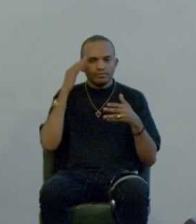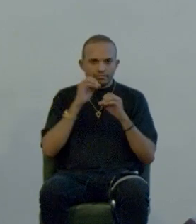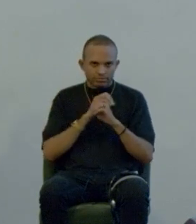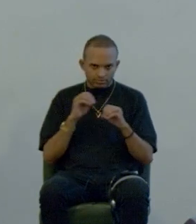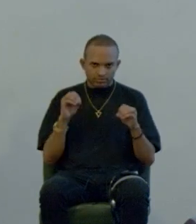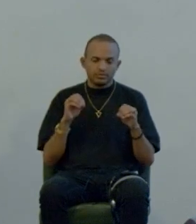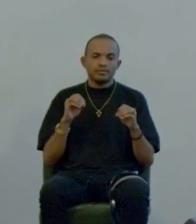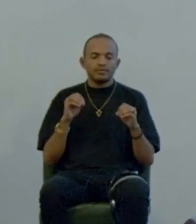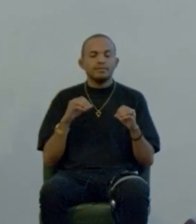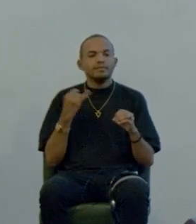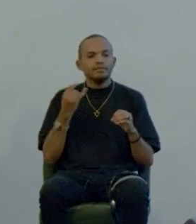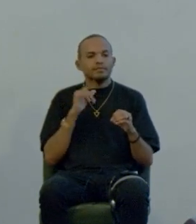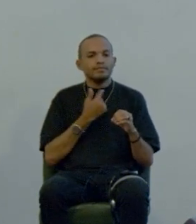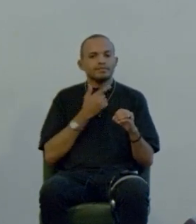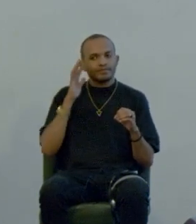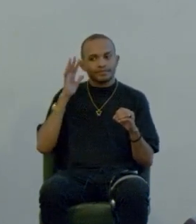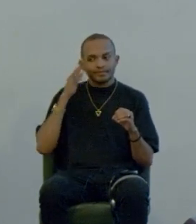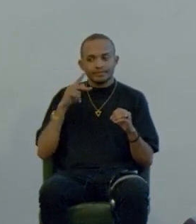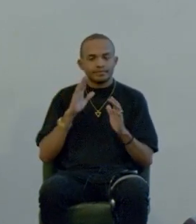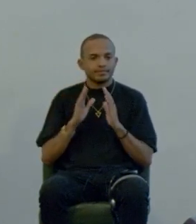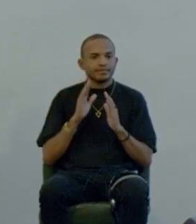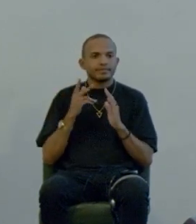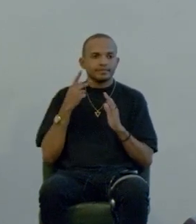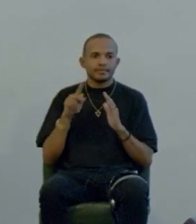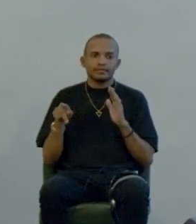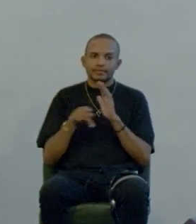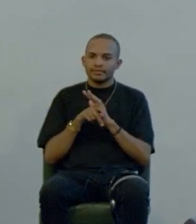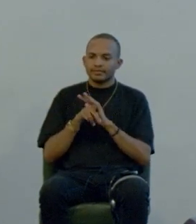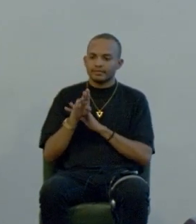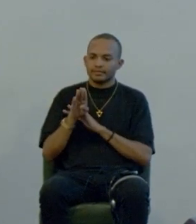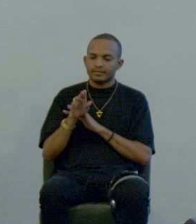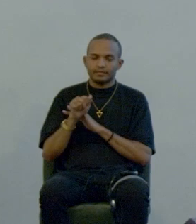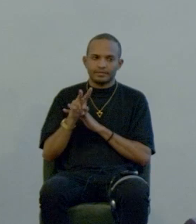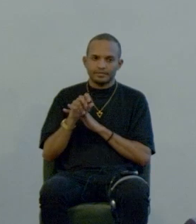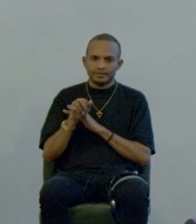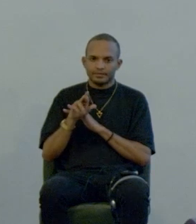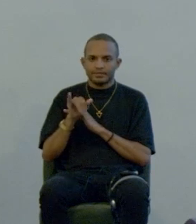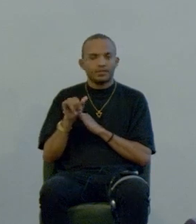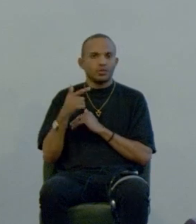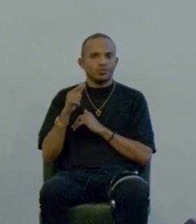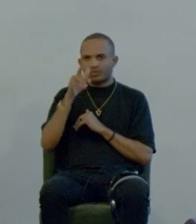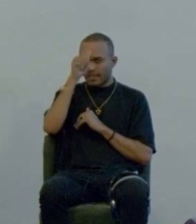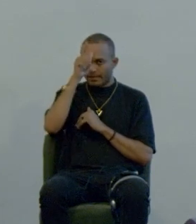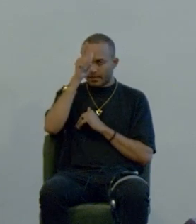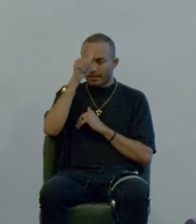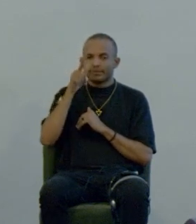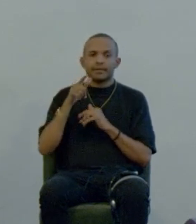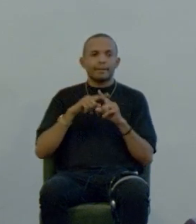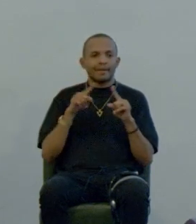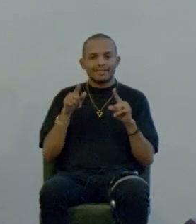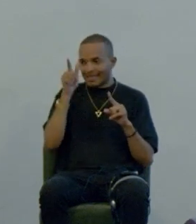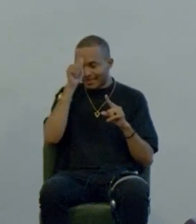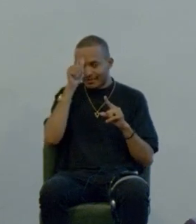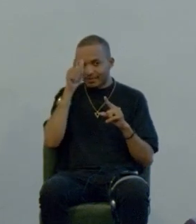direito. É importante nós pensarmos que nessa época, ele era da Bavária, né? A Alemanha não existia ainda, mas a Alemanha estava